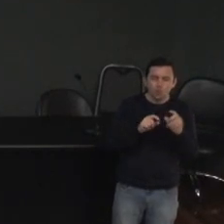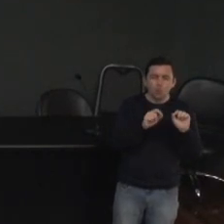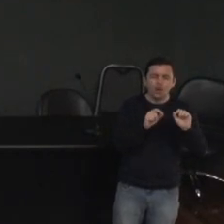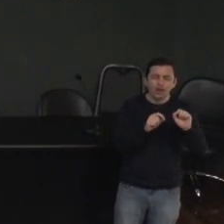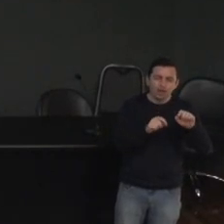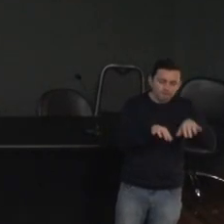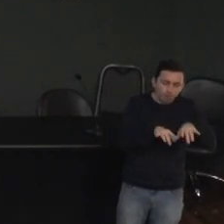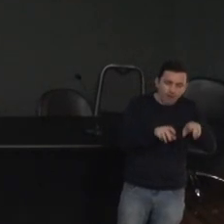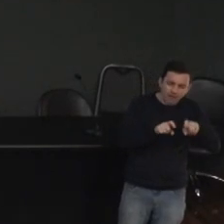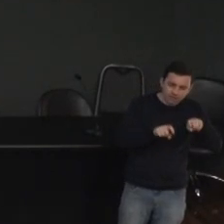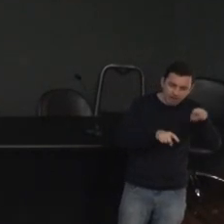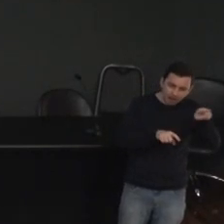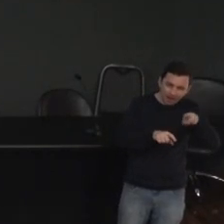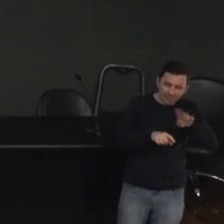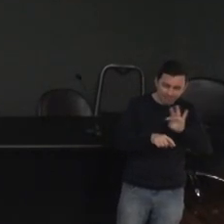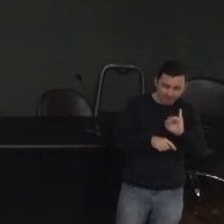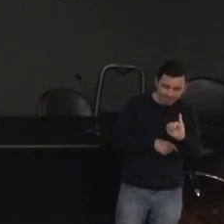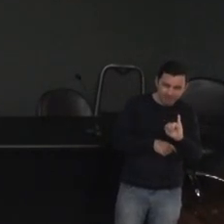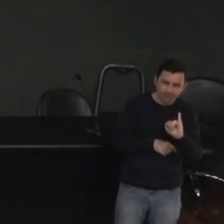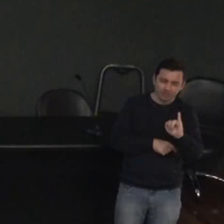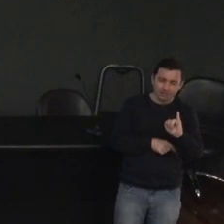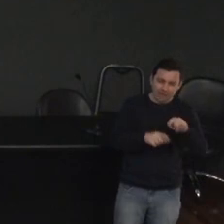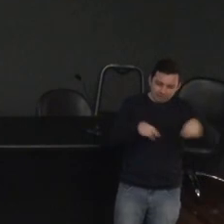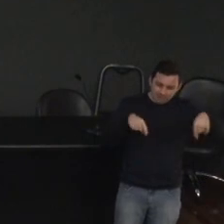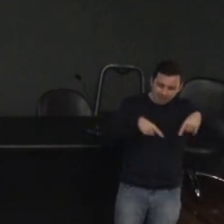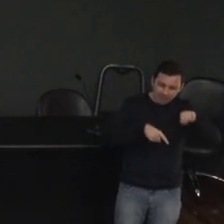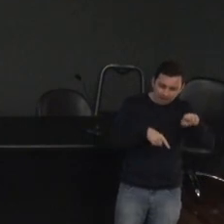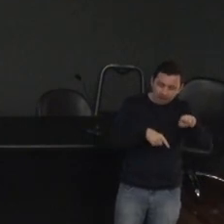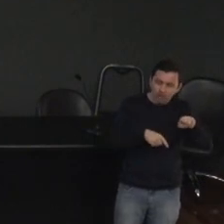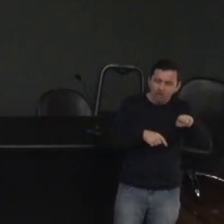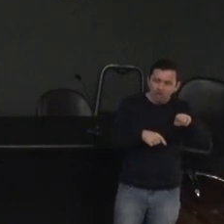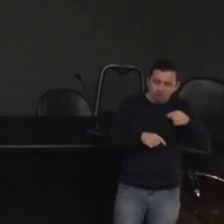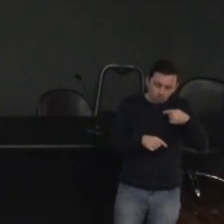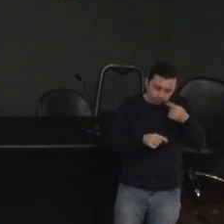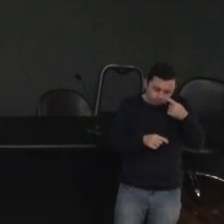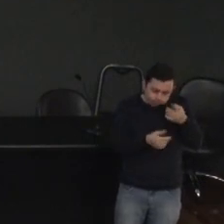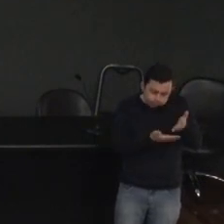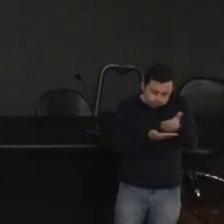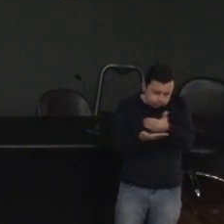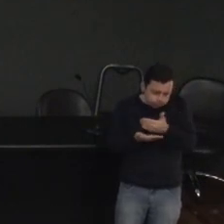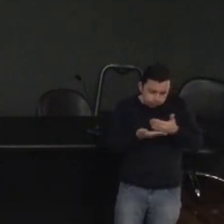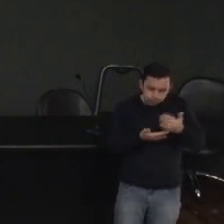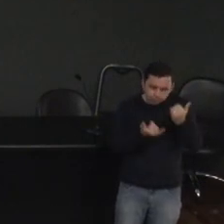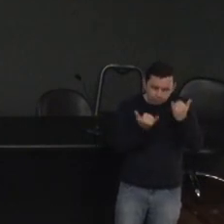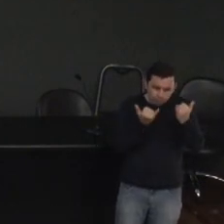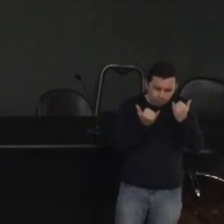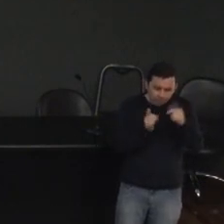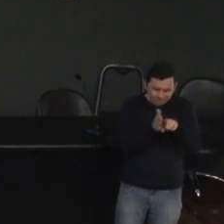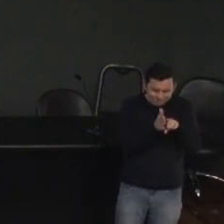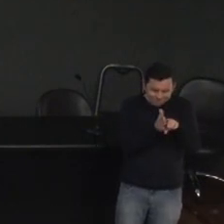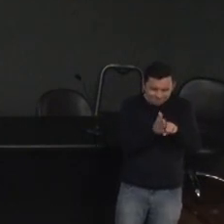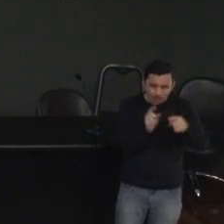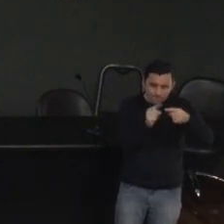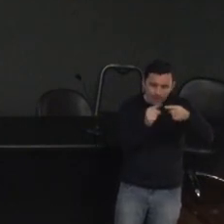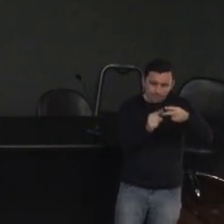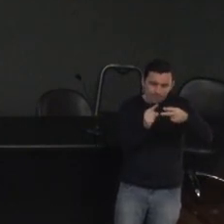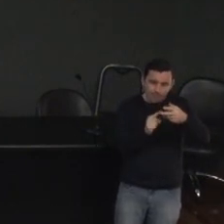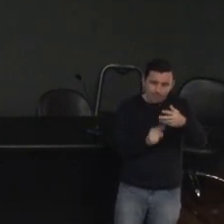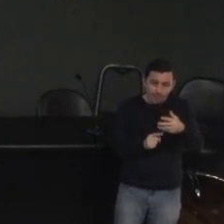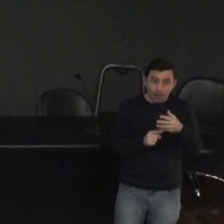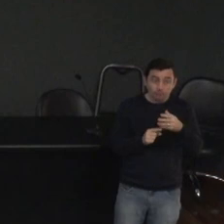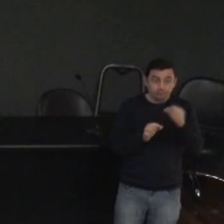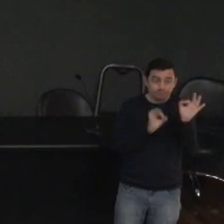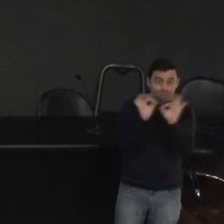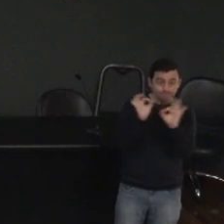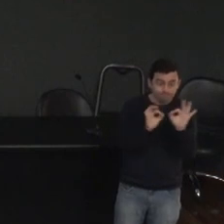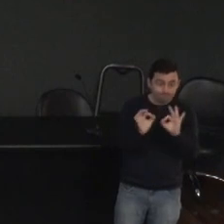informática pela tecnologia de informação e aí eu consigo com base em todas essas essas verificações montar